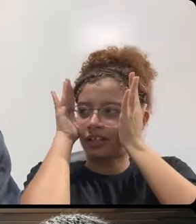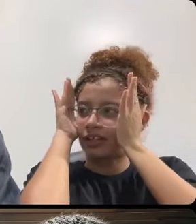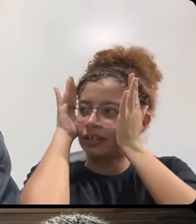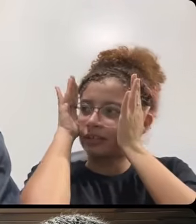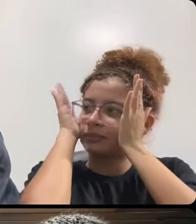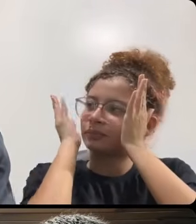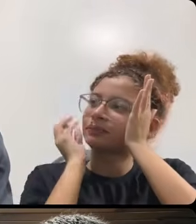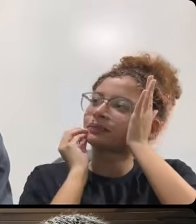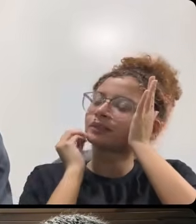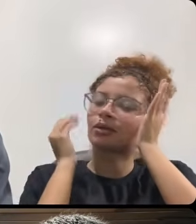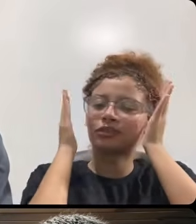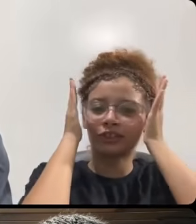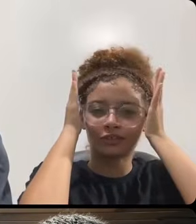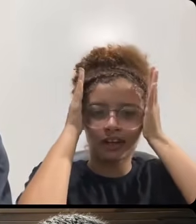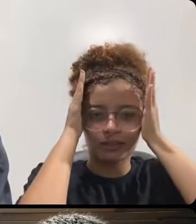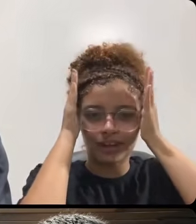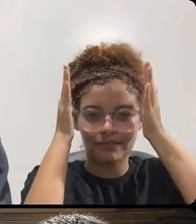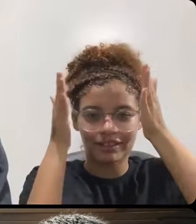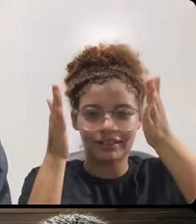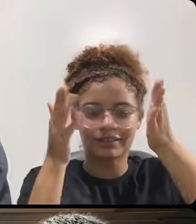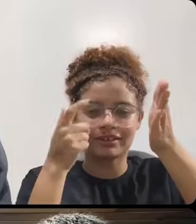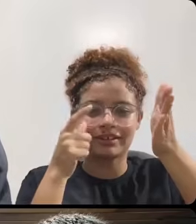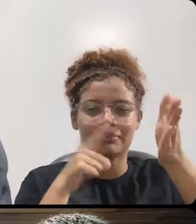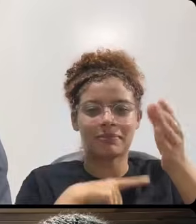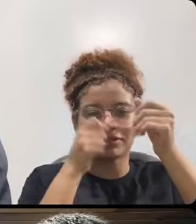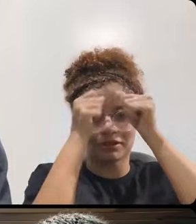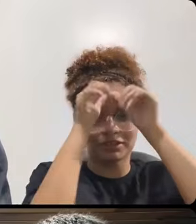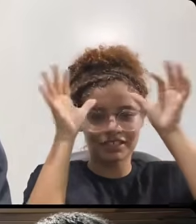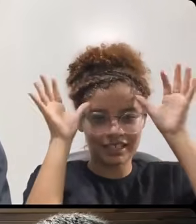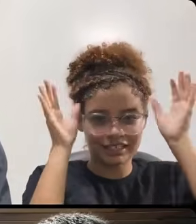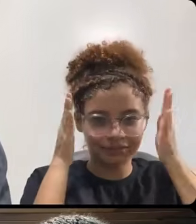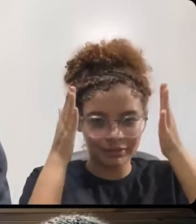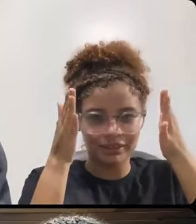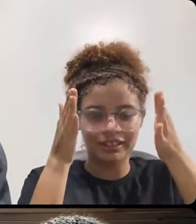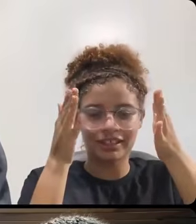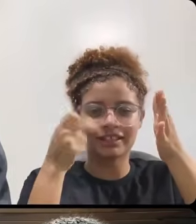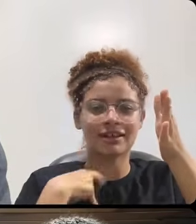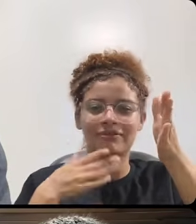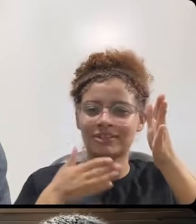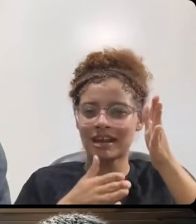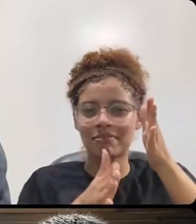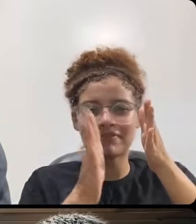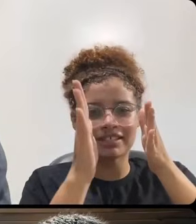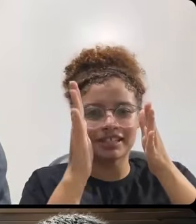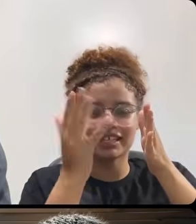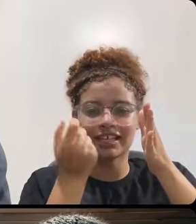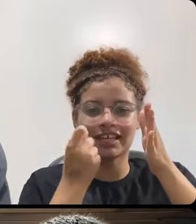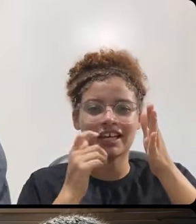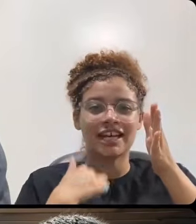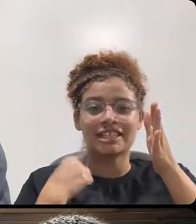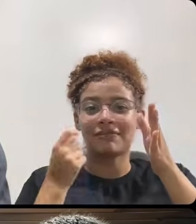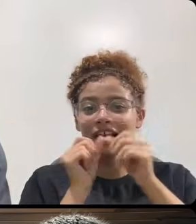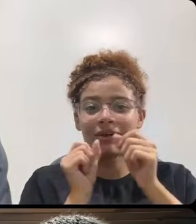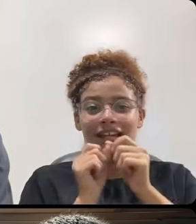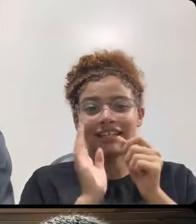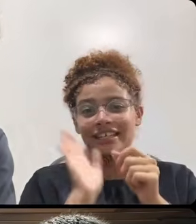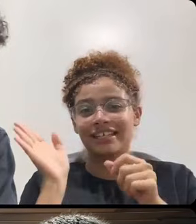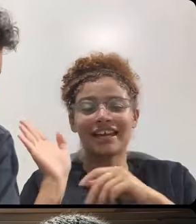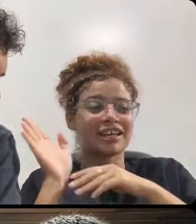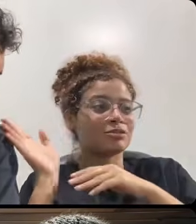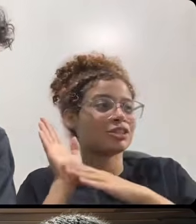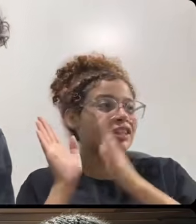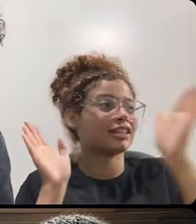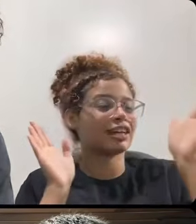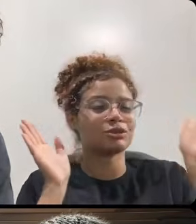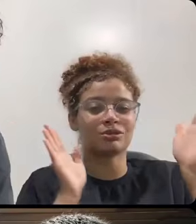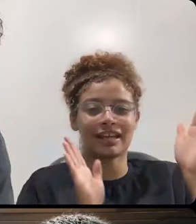fica aqui? Como se fosse o freio do cavalo aqui, ó. Pra pessoa que ela tá aqui. Então sempre vai ser aqui. Você falar com ela que